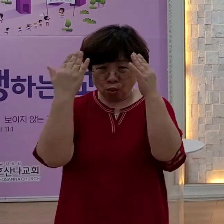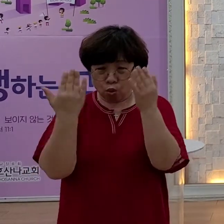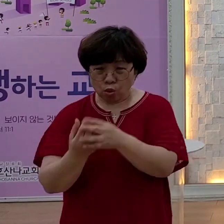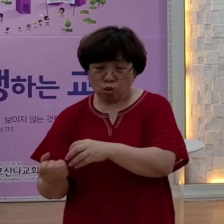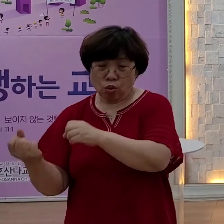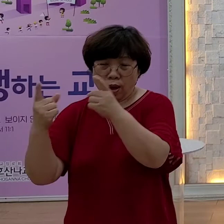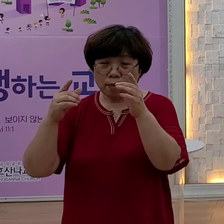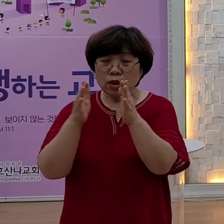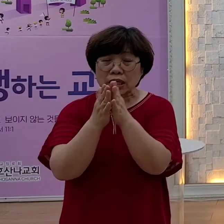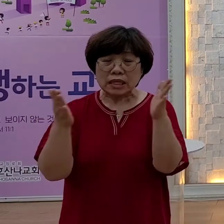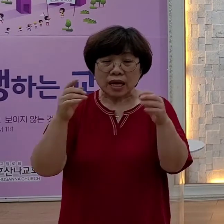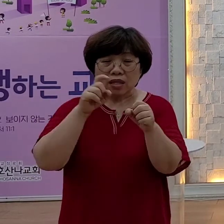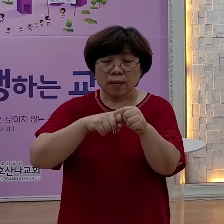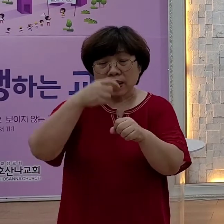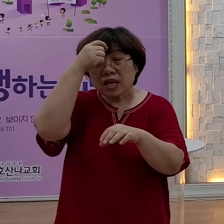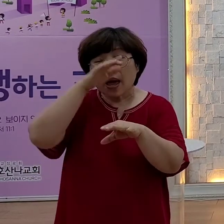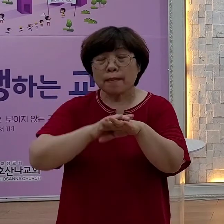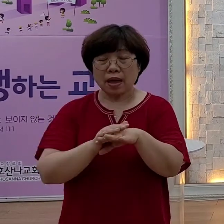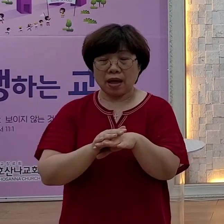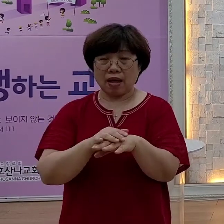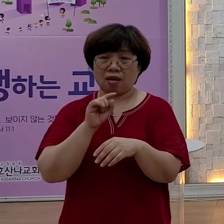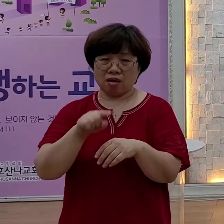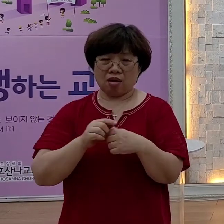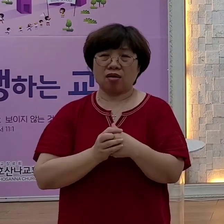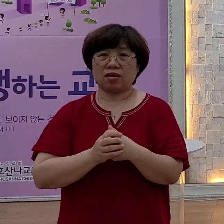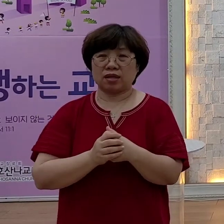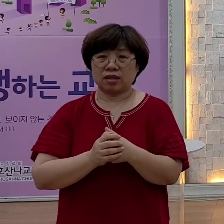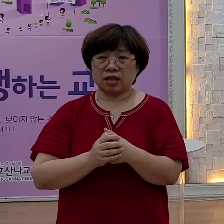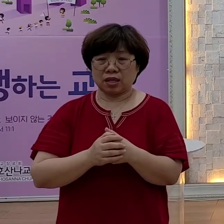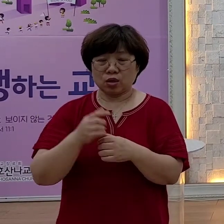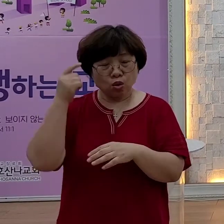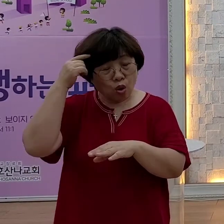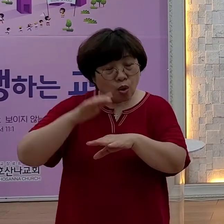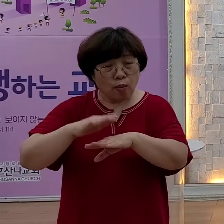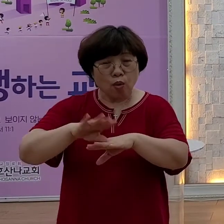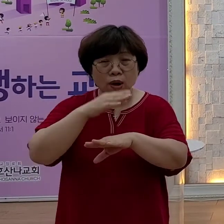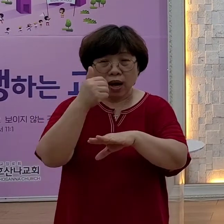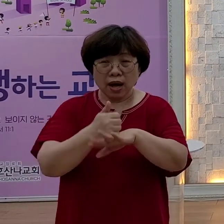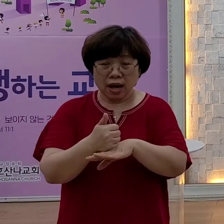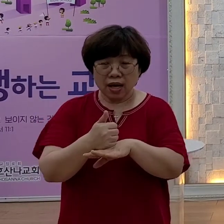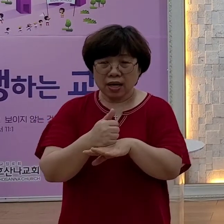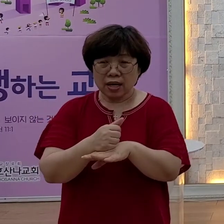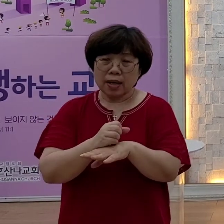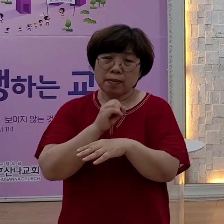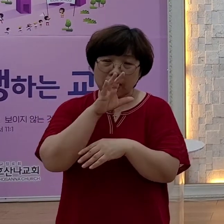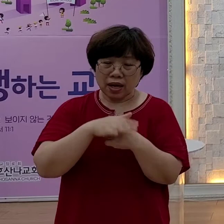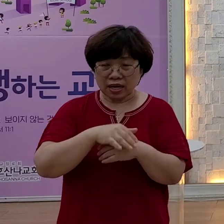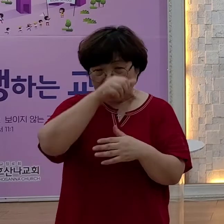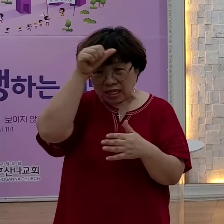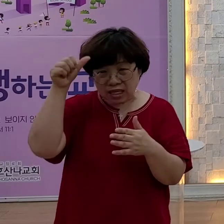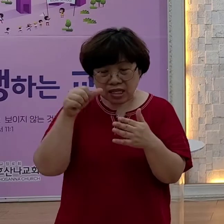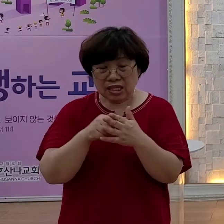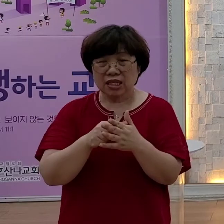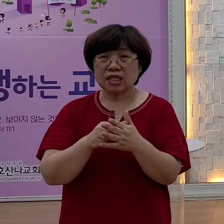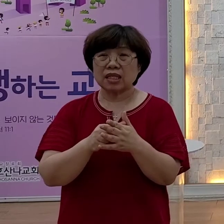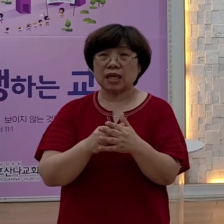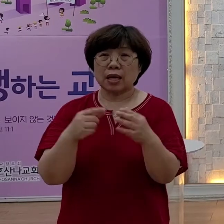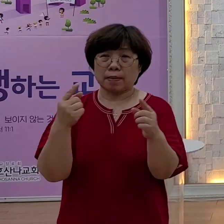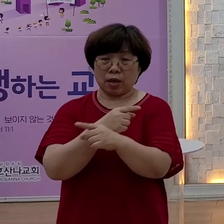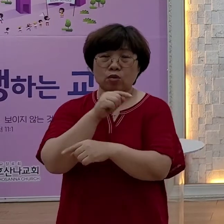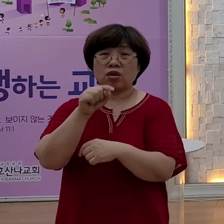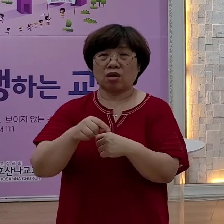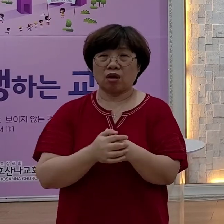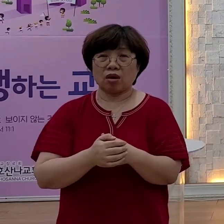출발점은 예배라는 사실. 오늘 이 솔로몬이 경험했던 이 인생의 터닝 포인트가 예배로부터 출발했듯이 우리 인생의 새로운